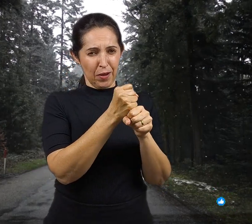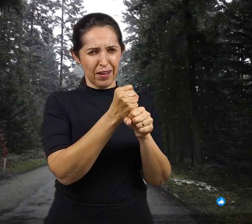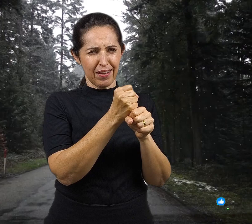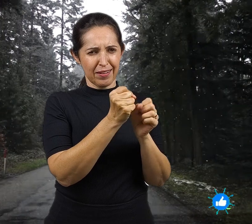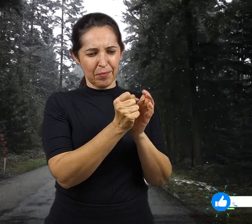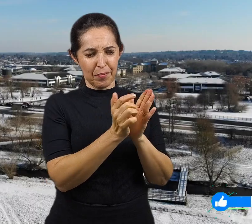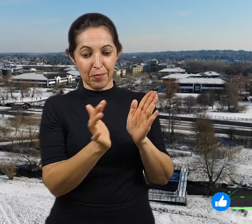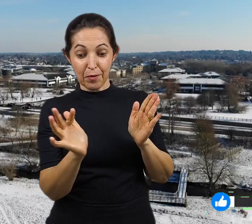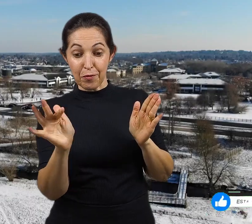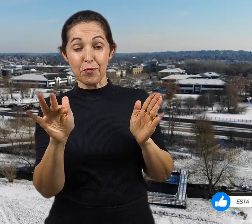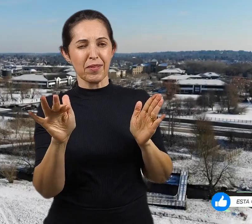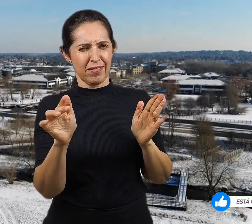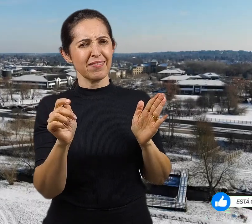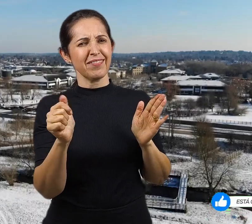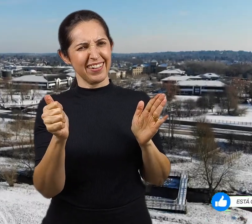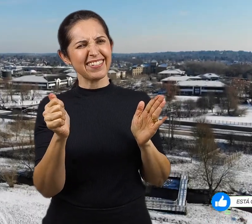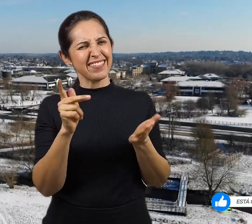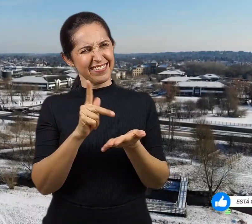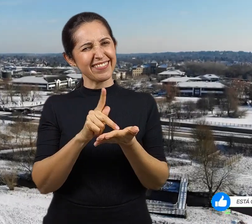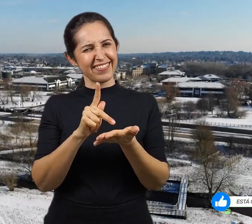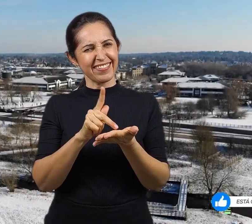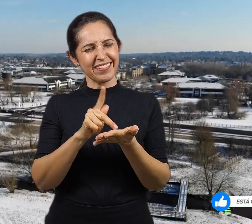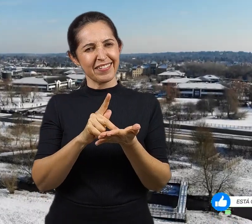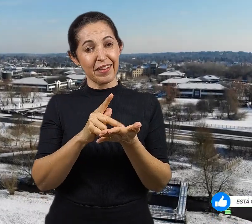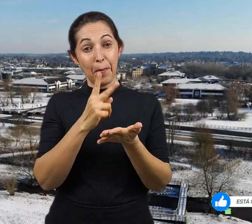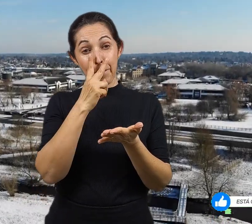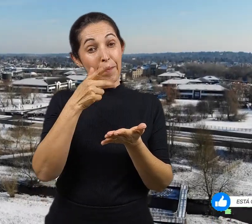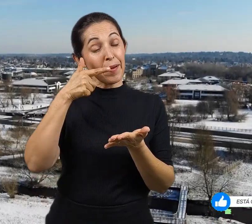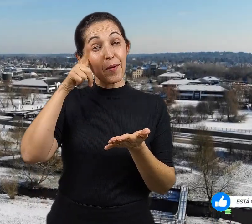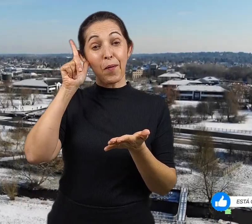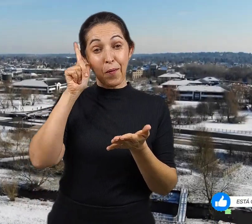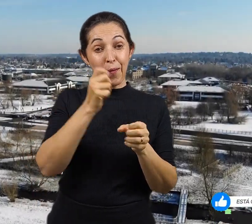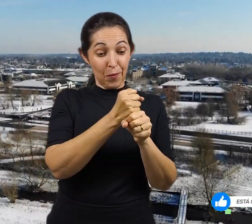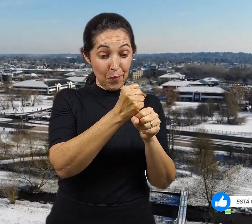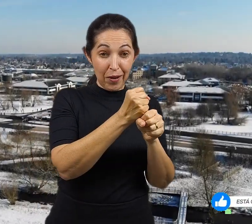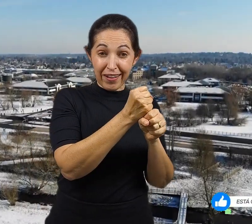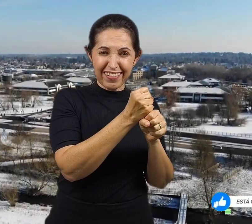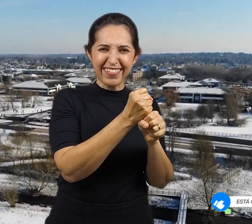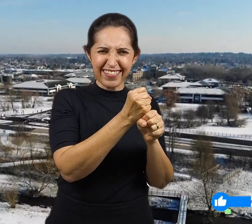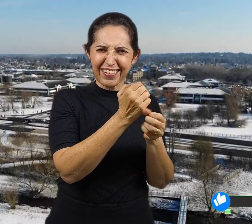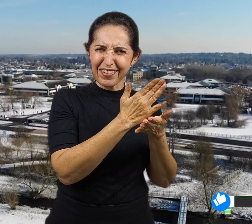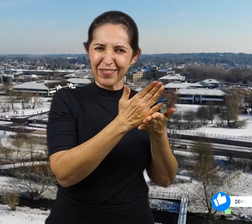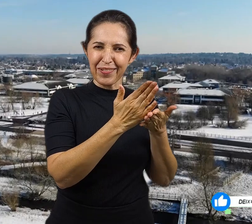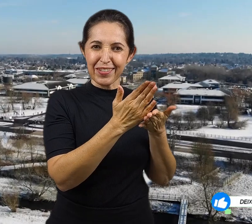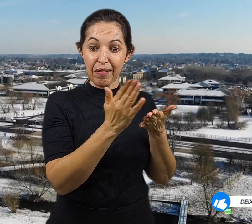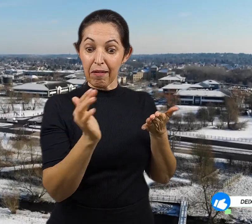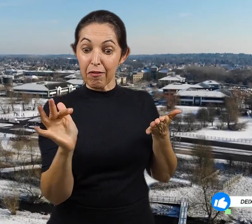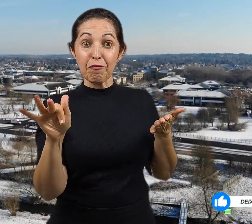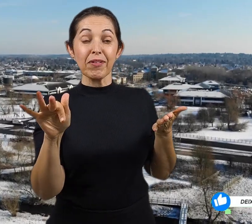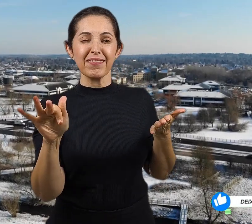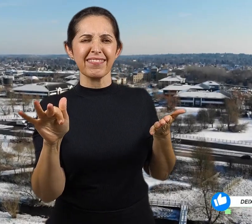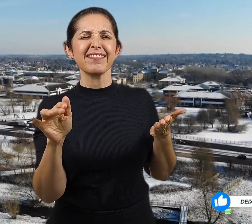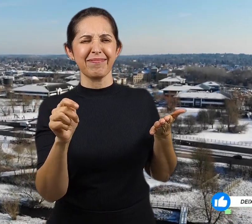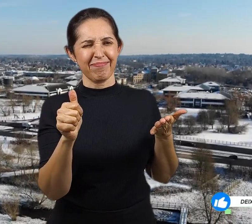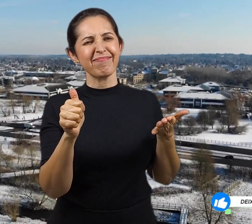Parece que foi ontem que o ano começou, já estamos aí no final do ano. E aí a gente começa a lembrar dos